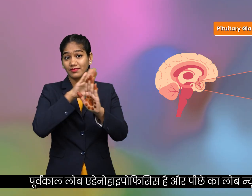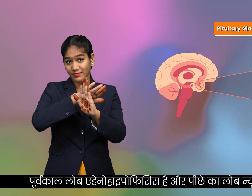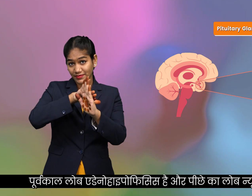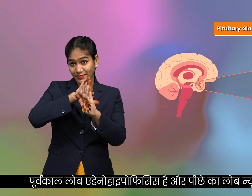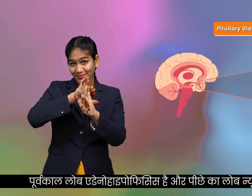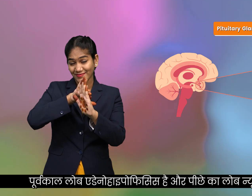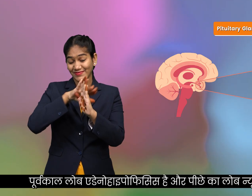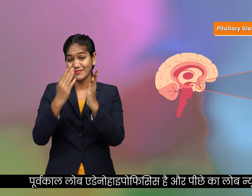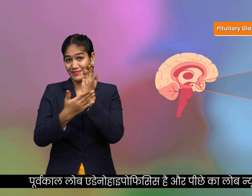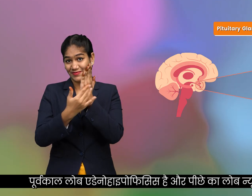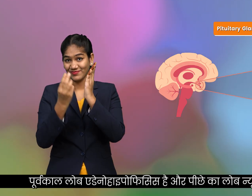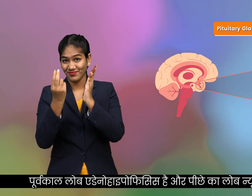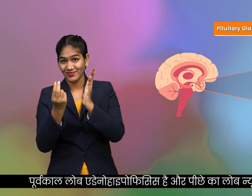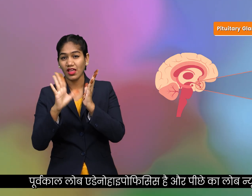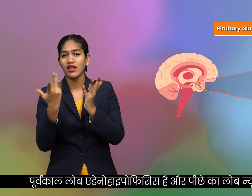न्यूरोहाइपोफिसिस है।